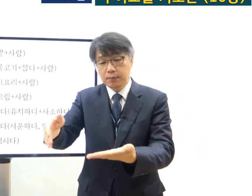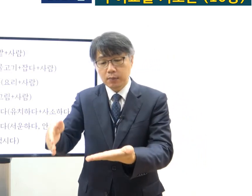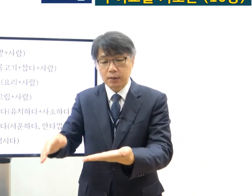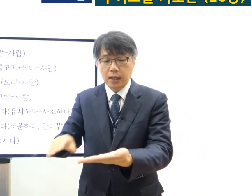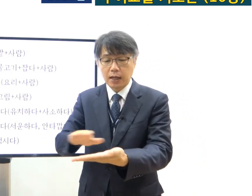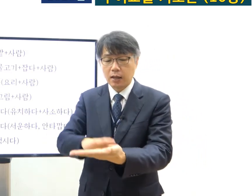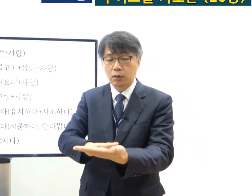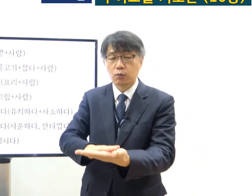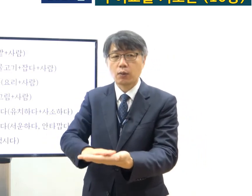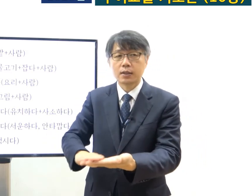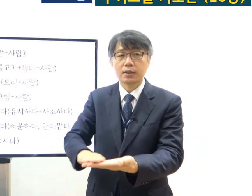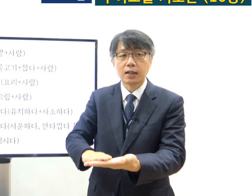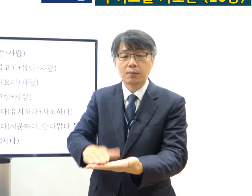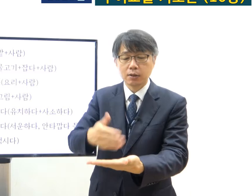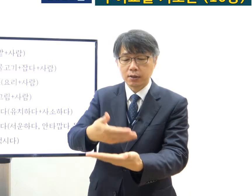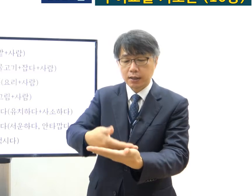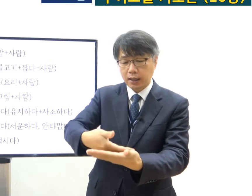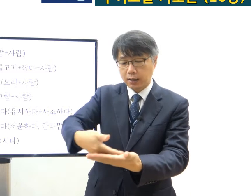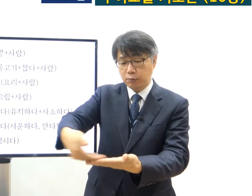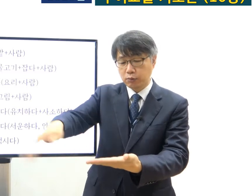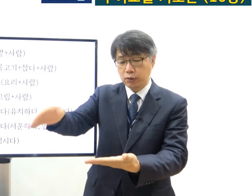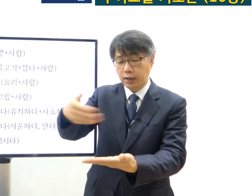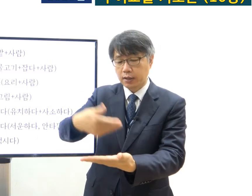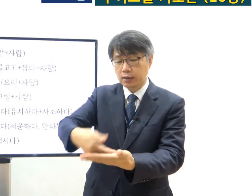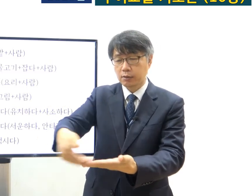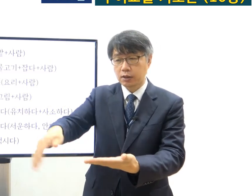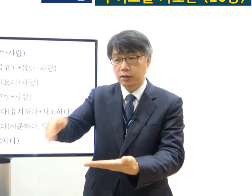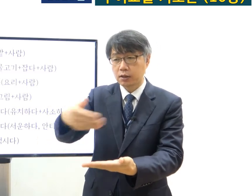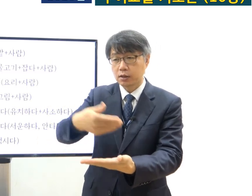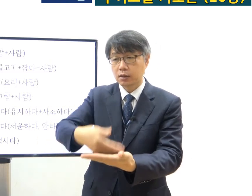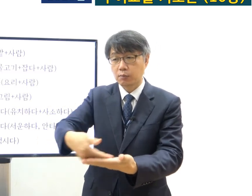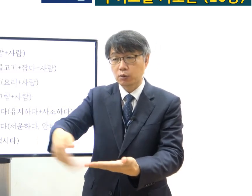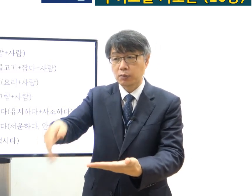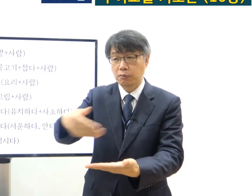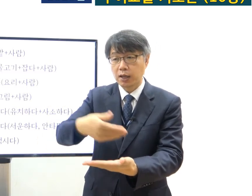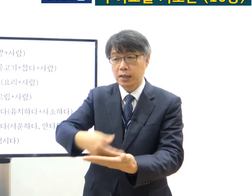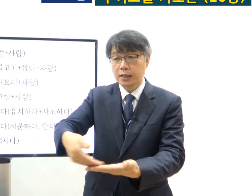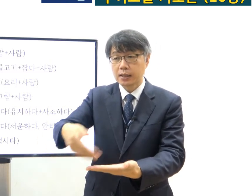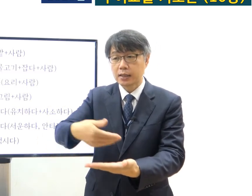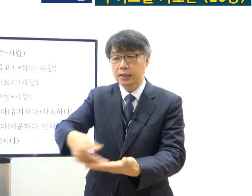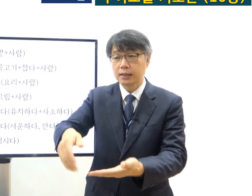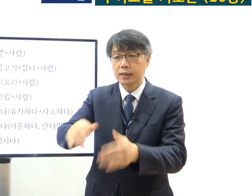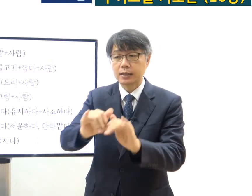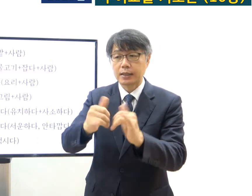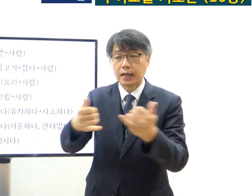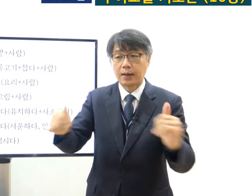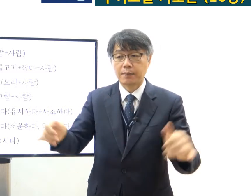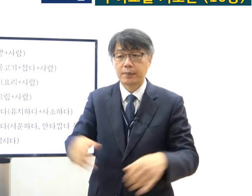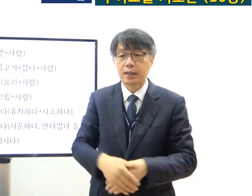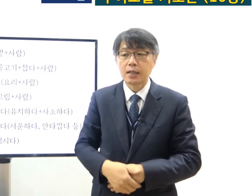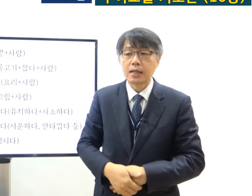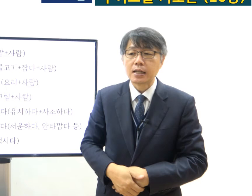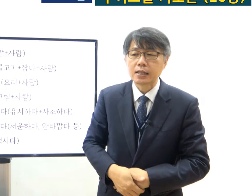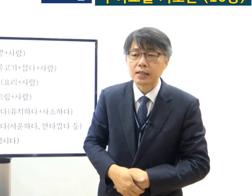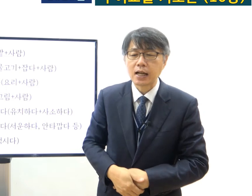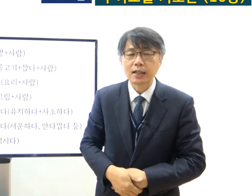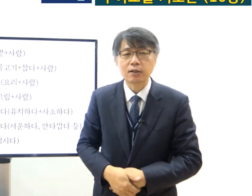그림. 자, 도화지나 캔버스에다가 붓으로 이렇게 그림 그리는 그런 모습입니다. 그리는 사람. 시시하다는 어떻게